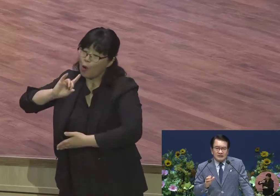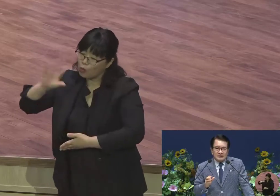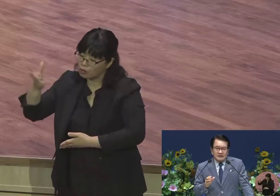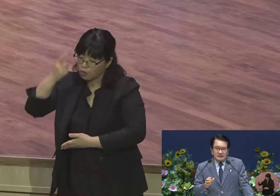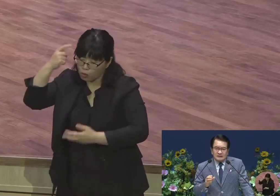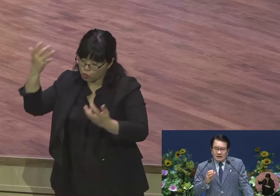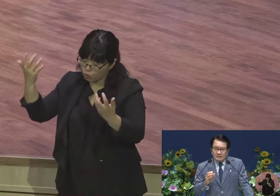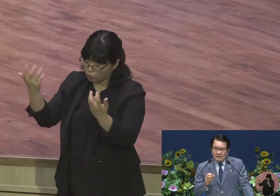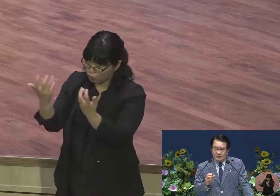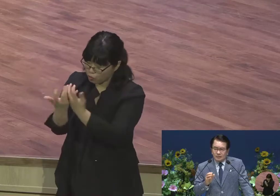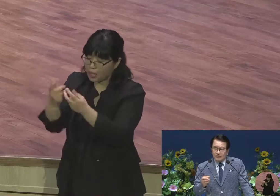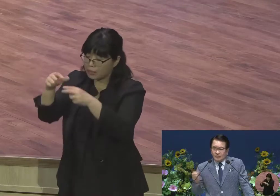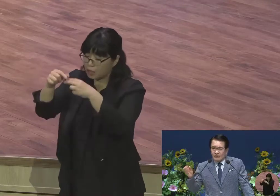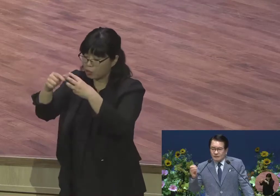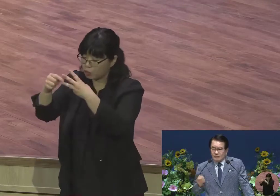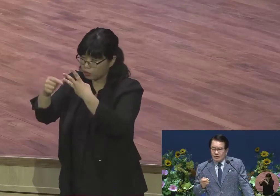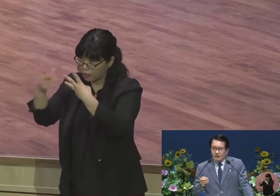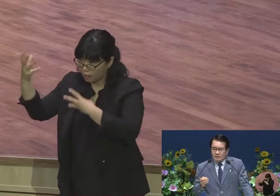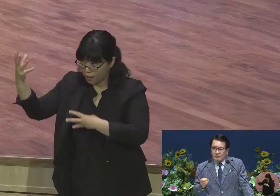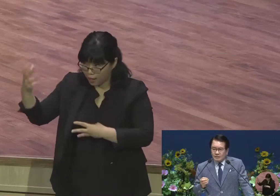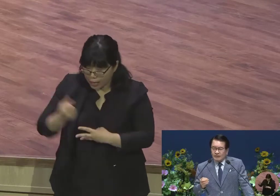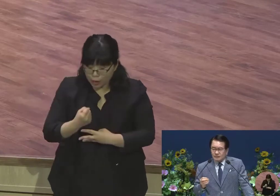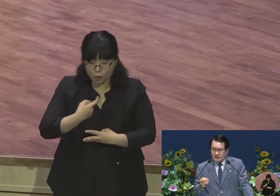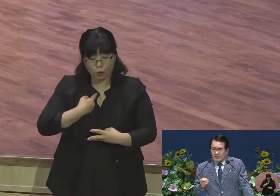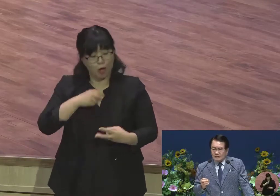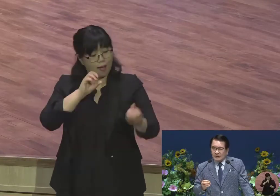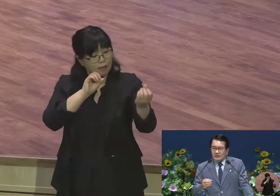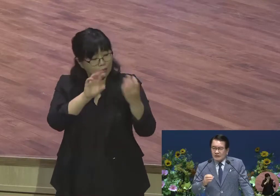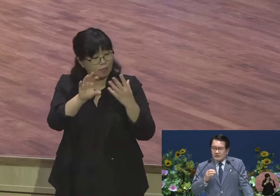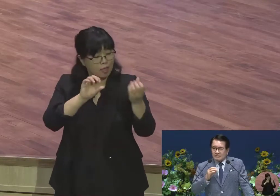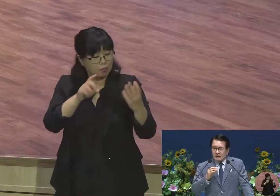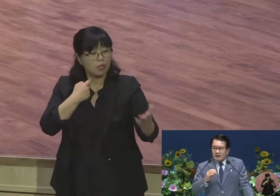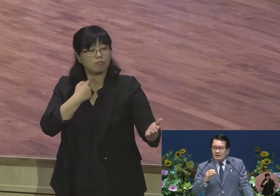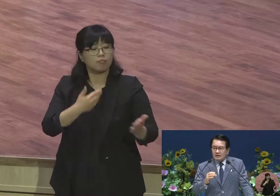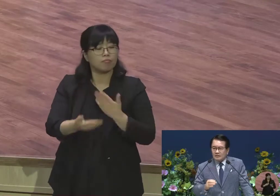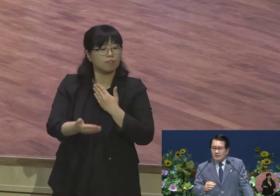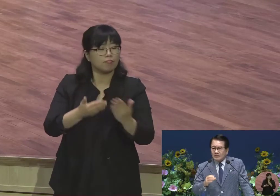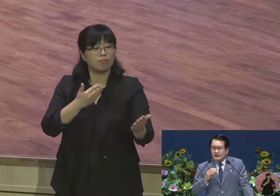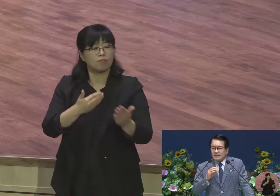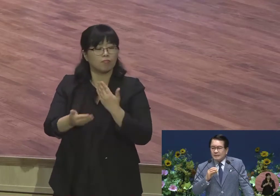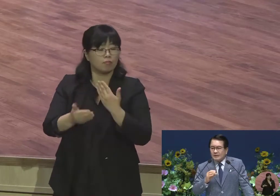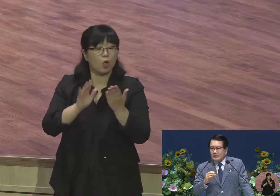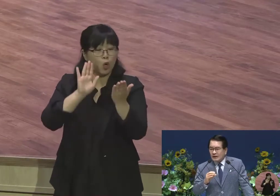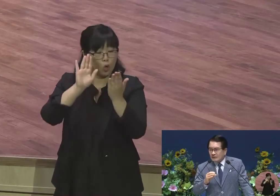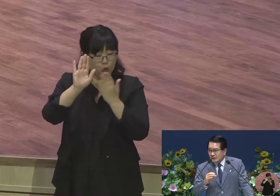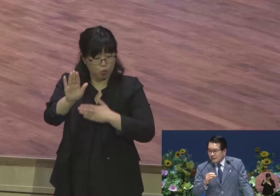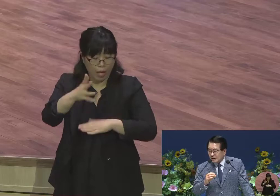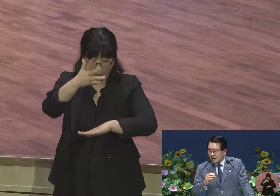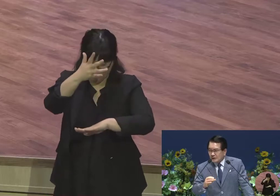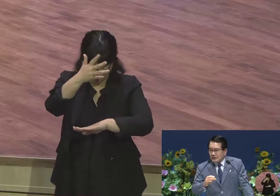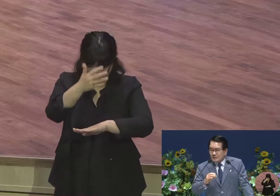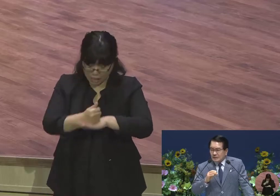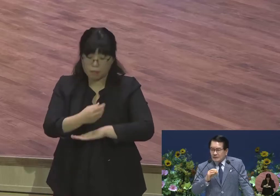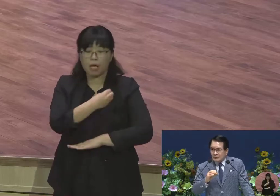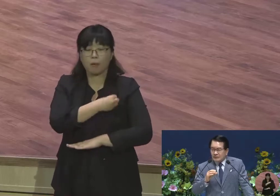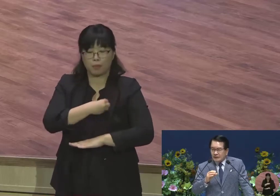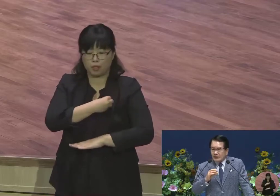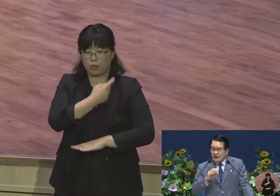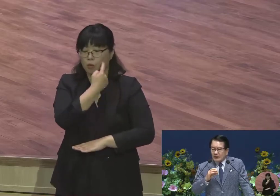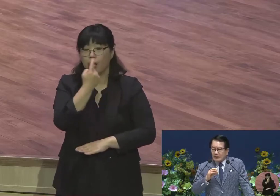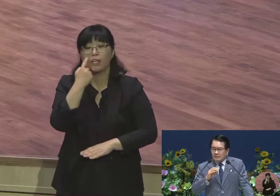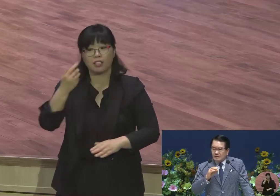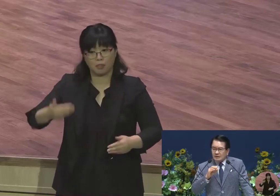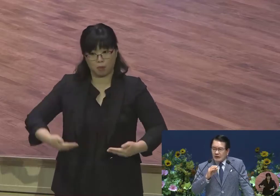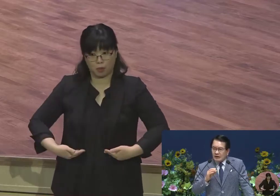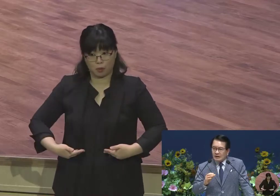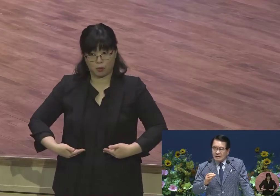응답이라. 응답을, 누구를 통해서도 받을 수 있겠지만 정확한 응답은 예배 드릴 때. 아멘, 예배 드릴